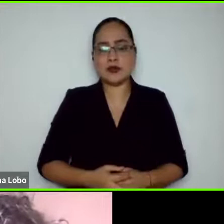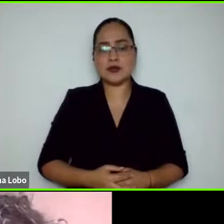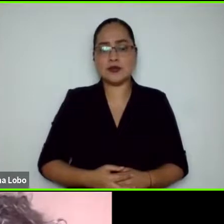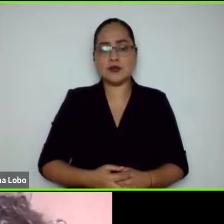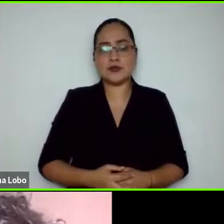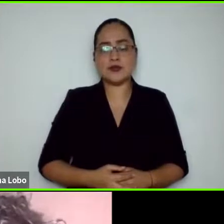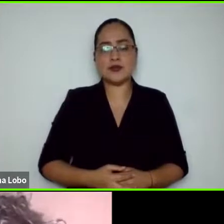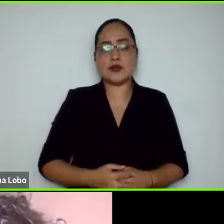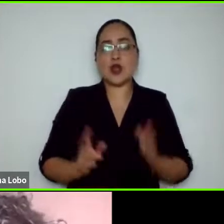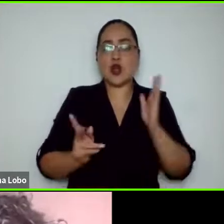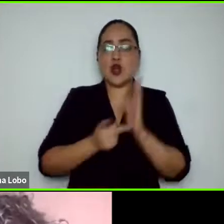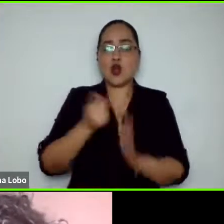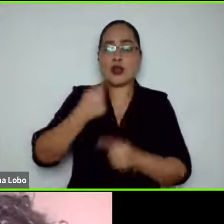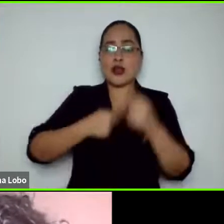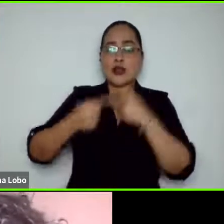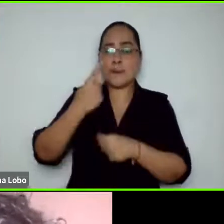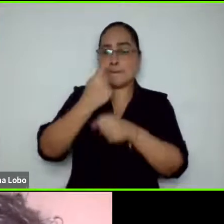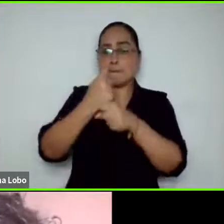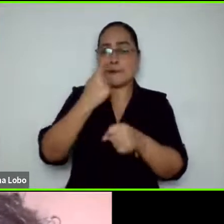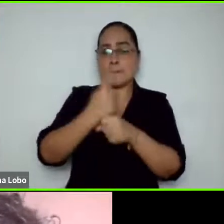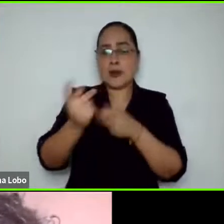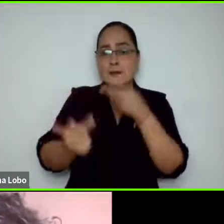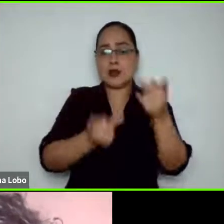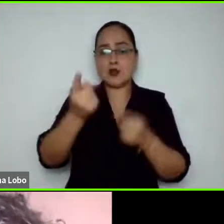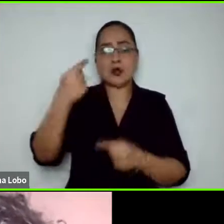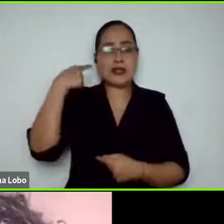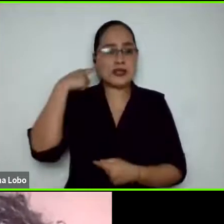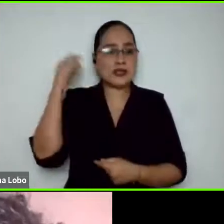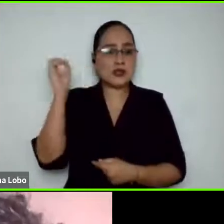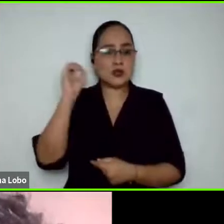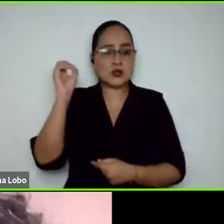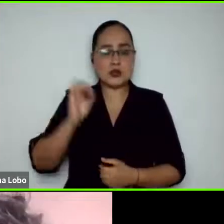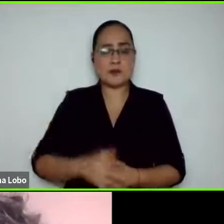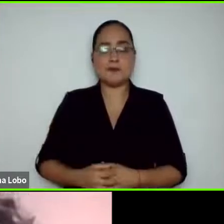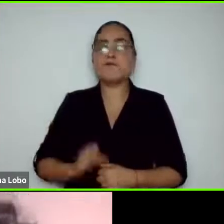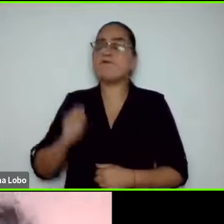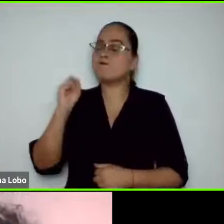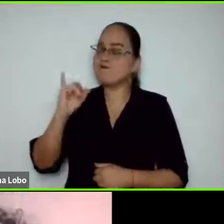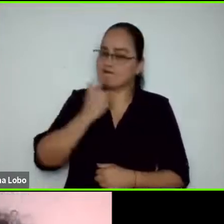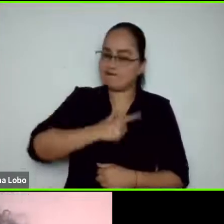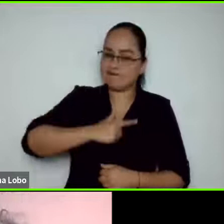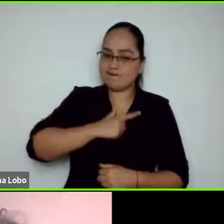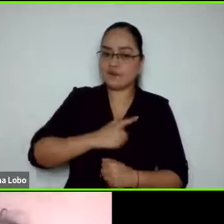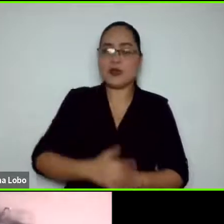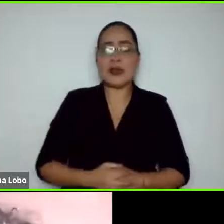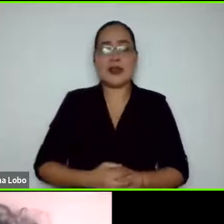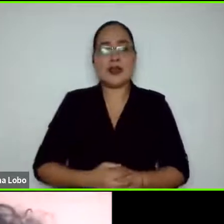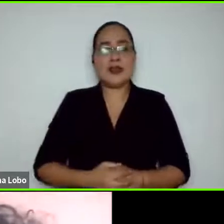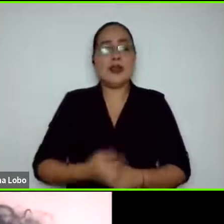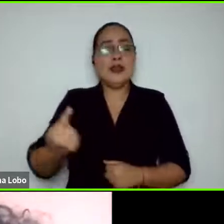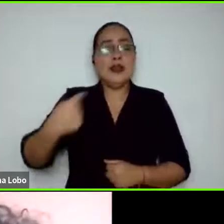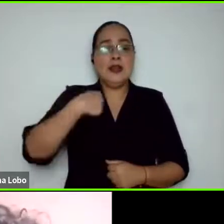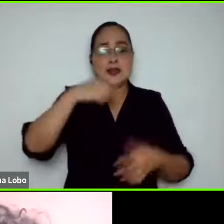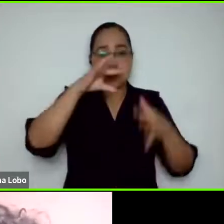Lourdes, ¿me podría repetir, por favor, la primera pregunta que no alcancé a escuchar? Con gusto, doctor. ¿Me puede indicar